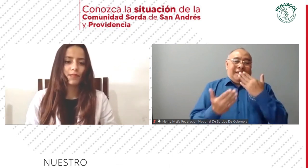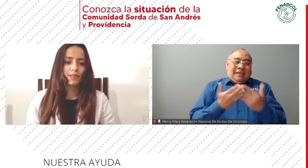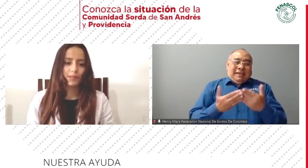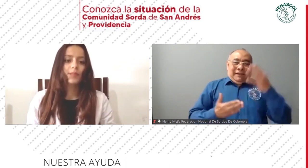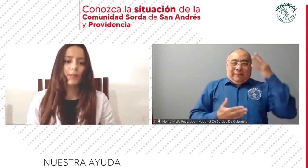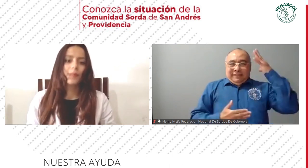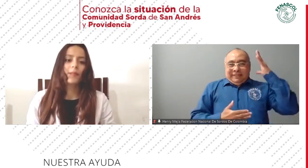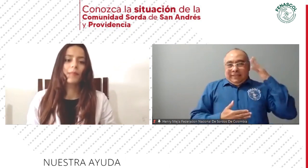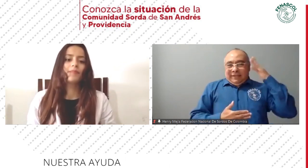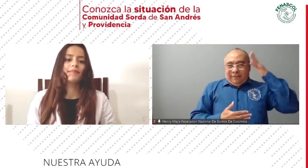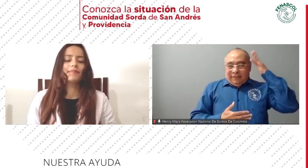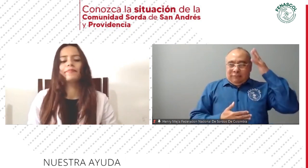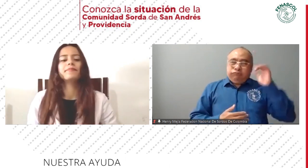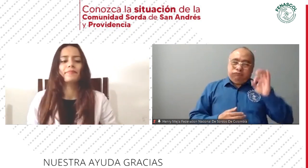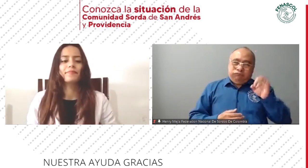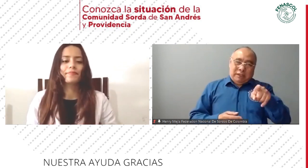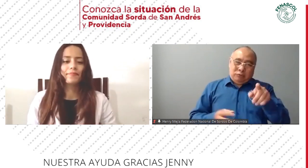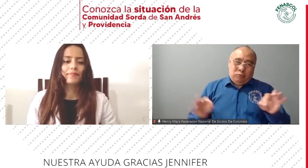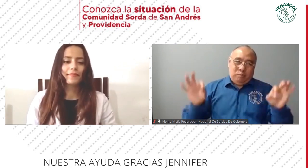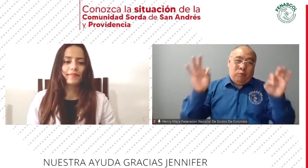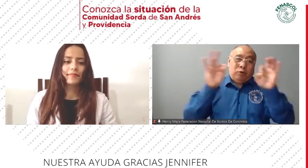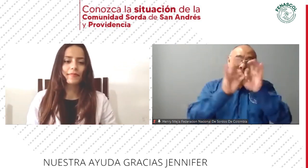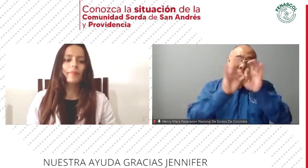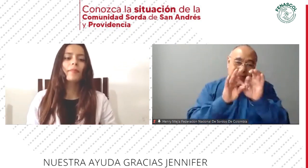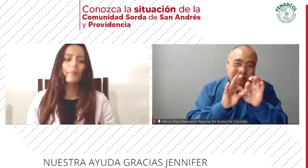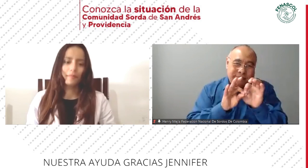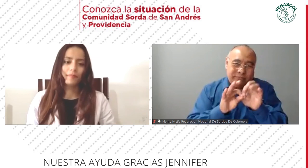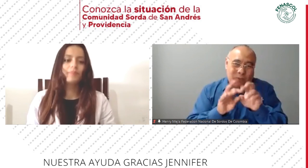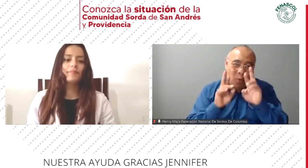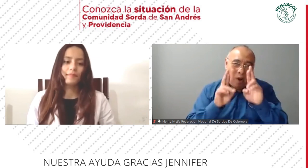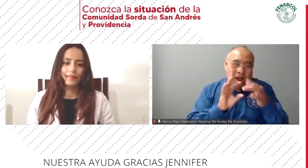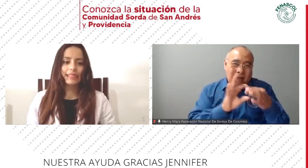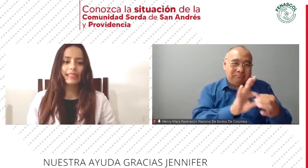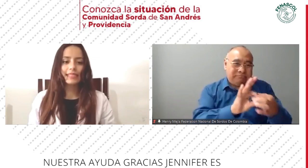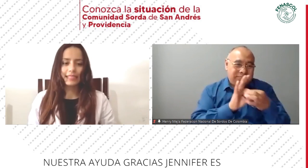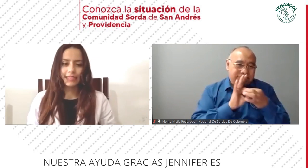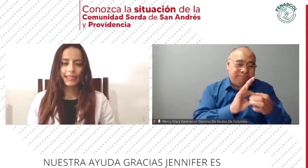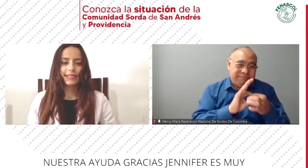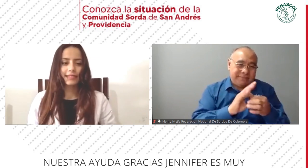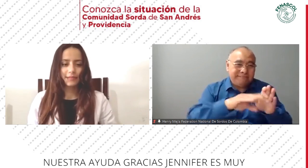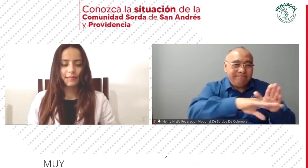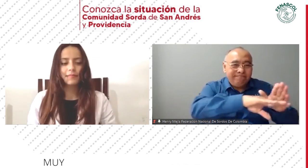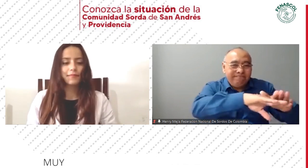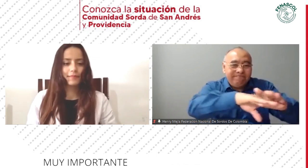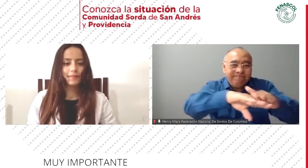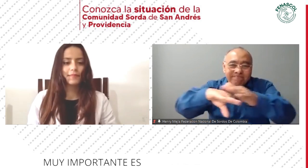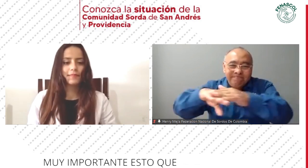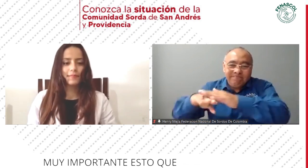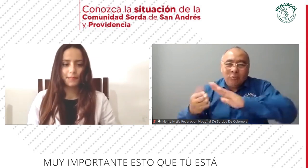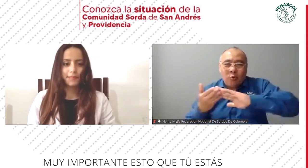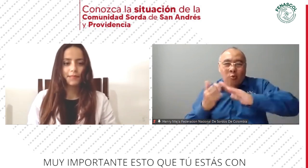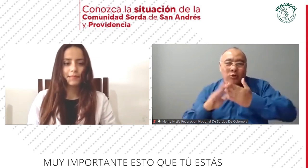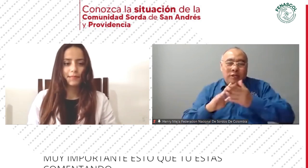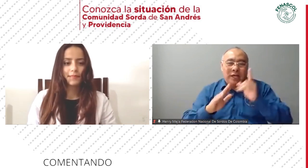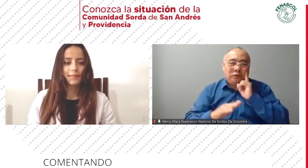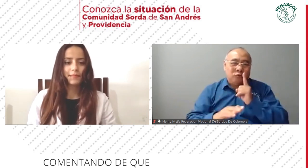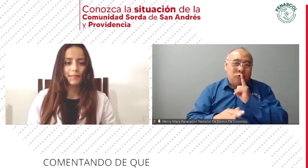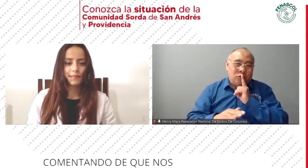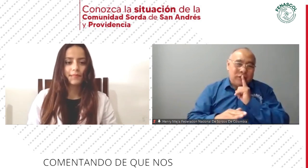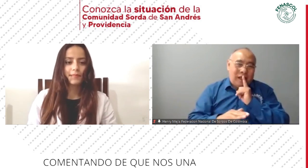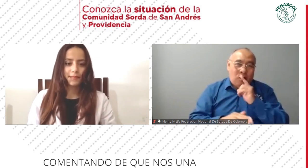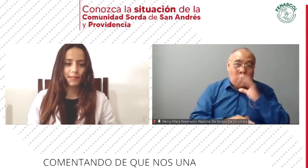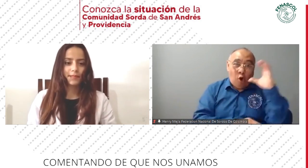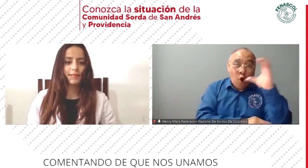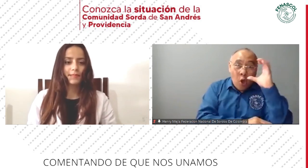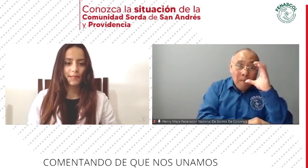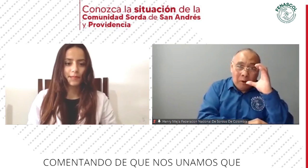nuestra ayuda gracias jennifer es muy muy importante esto que tú estás comentando de que nos